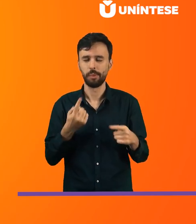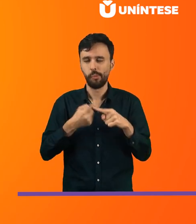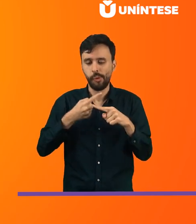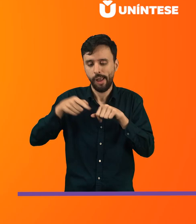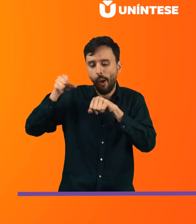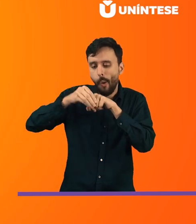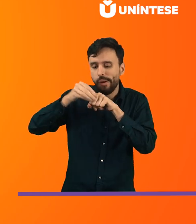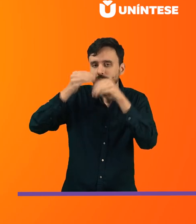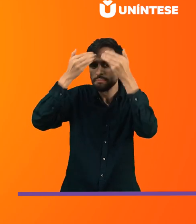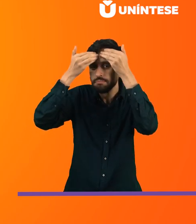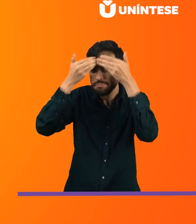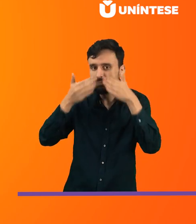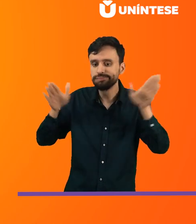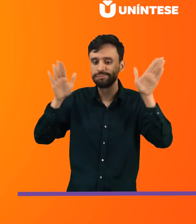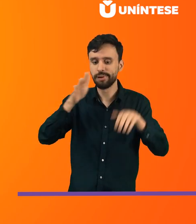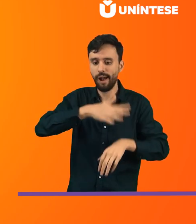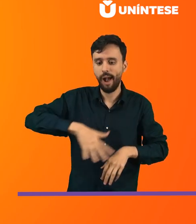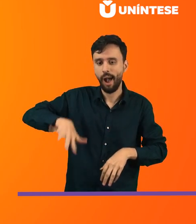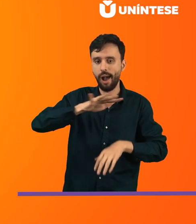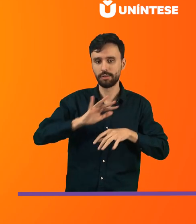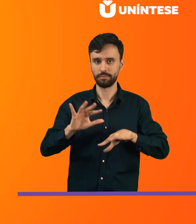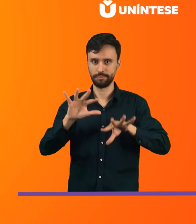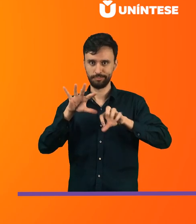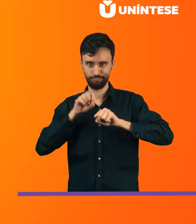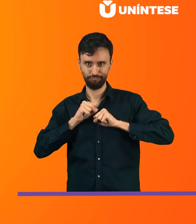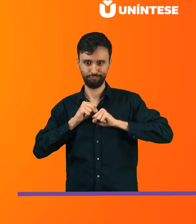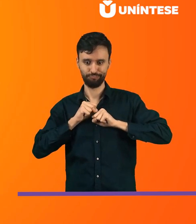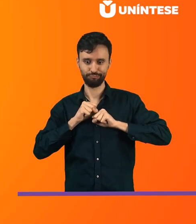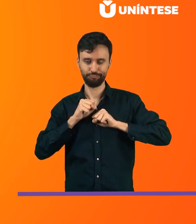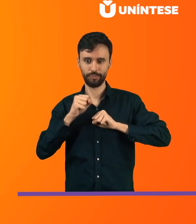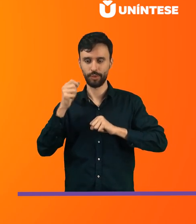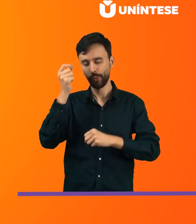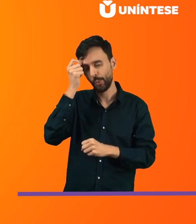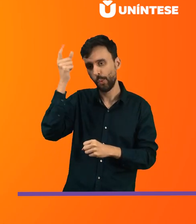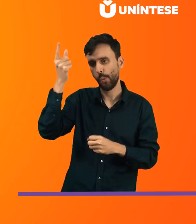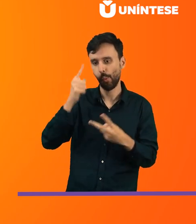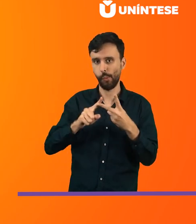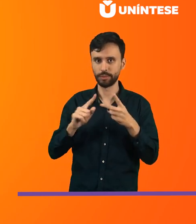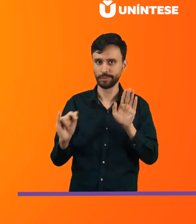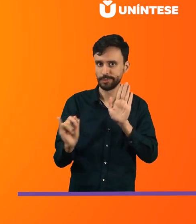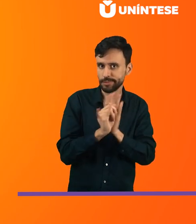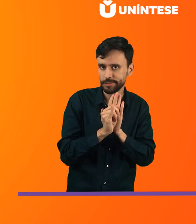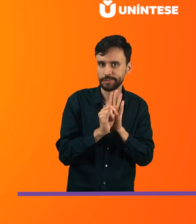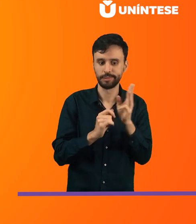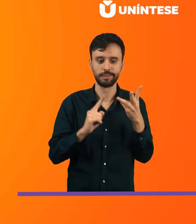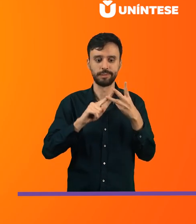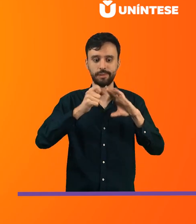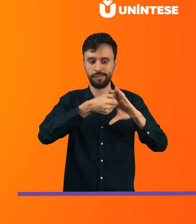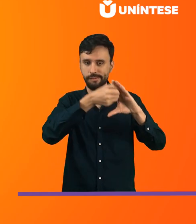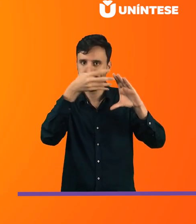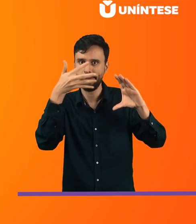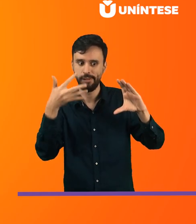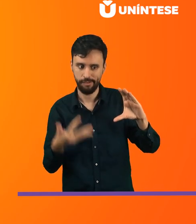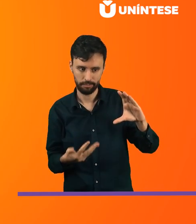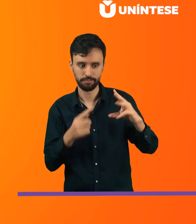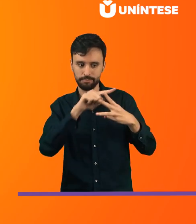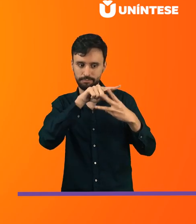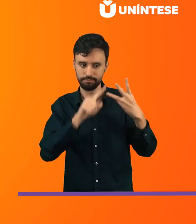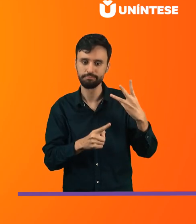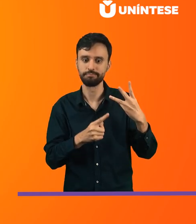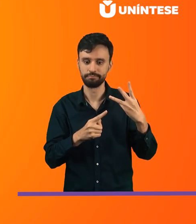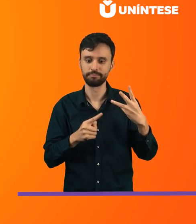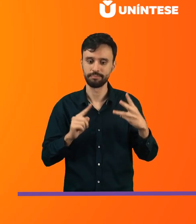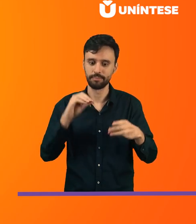sua mente em relação a esse novo mundo, a essa nova cultura, novas identidades, novas características que essa